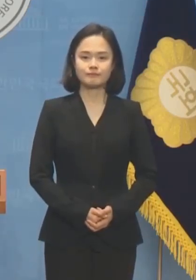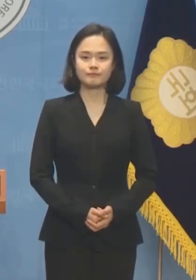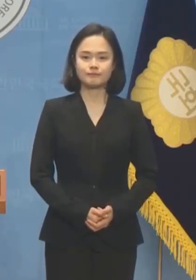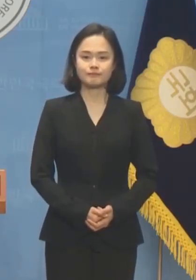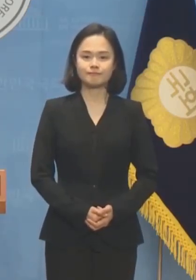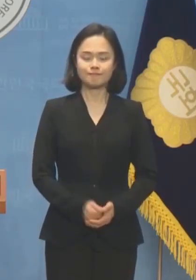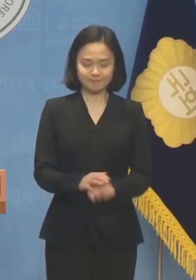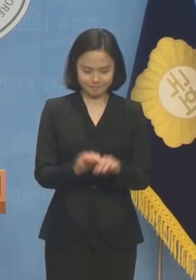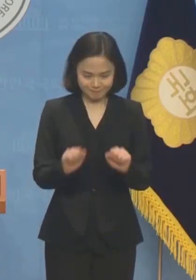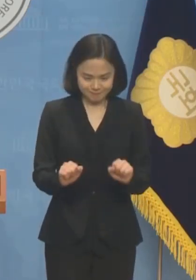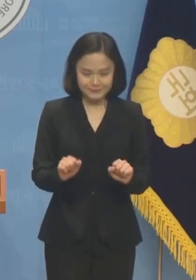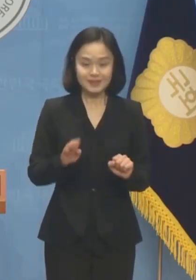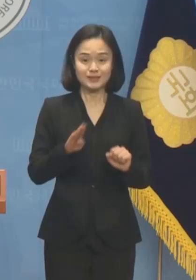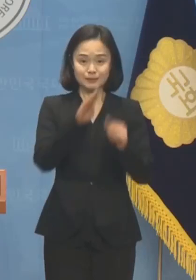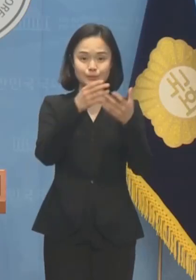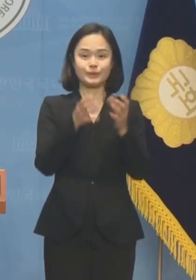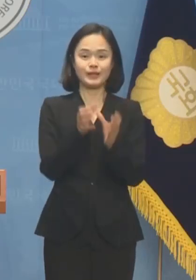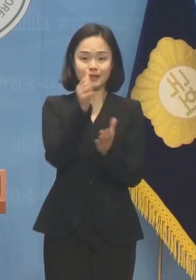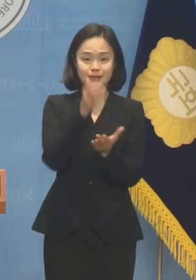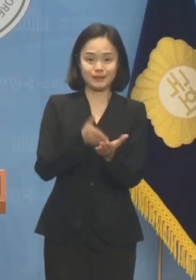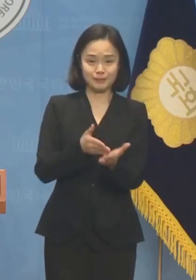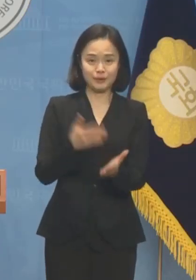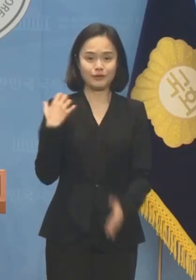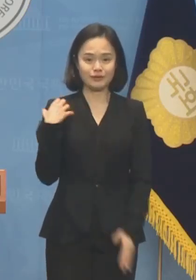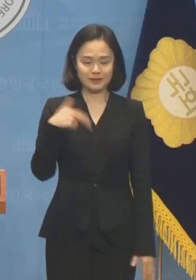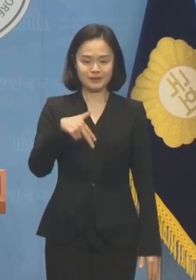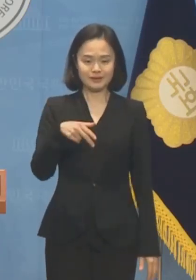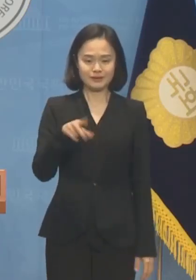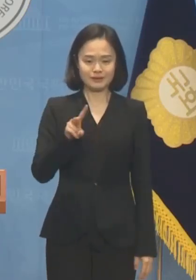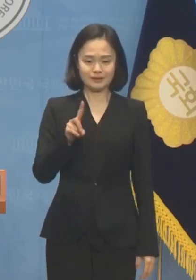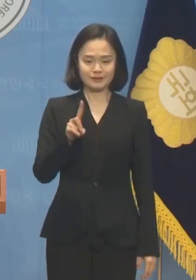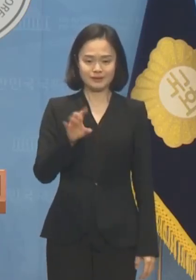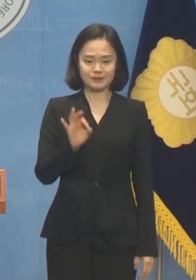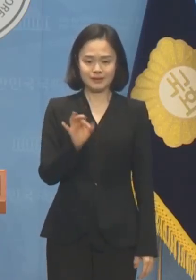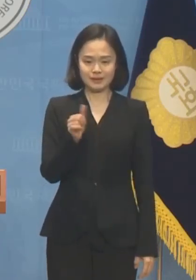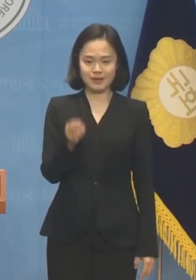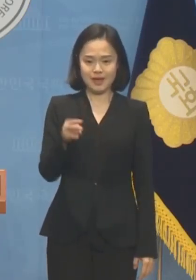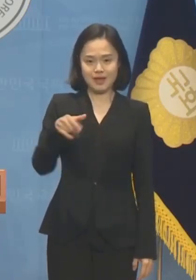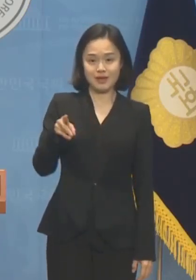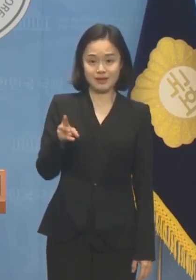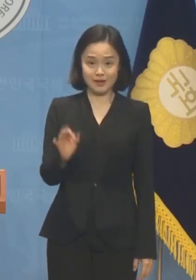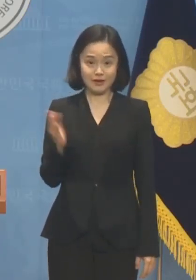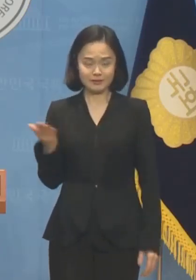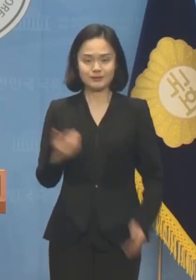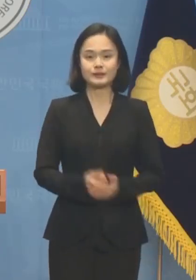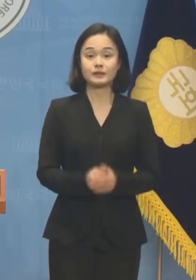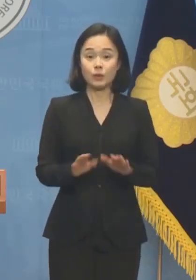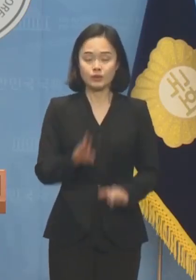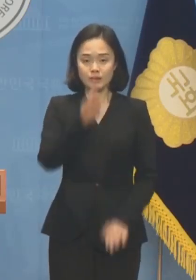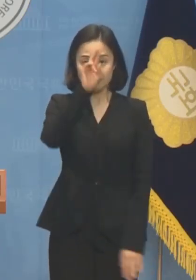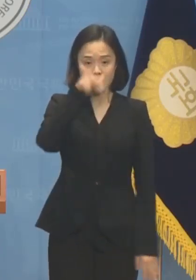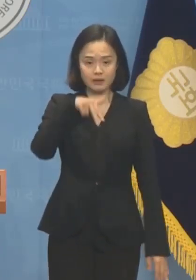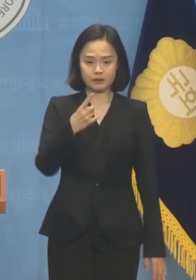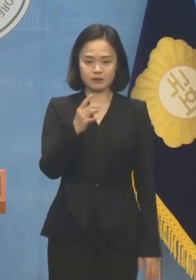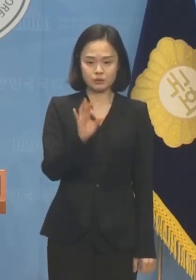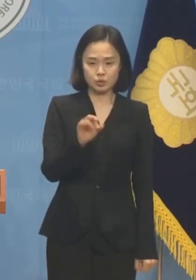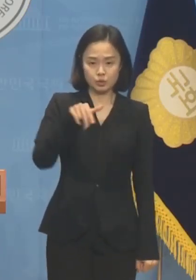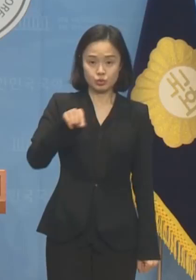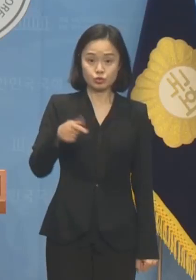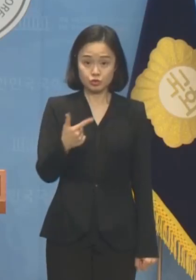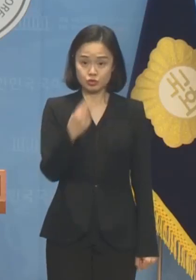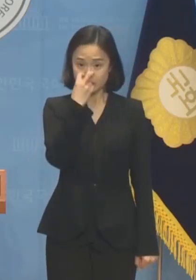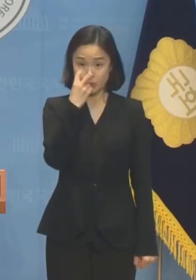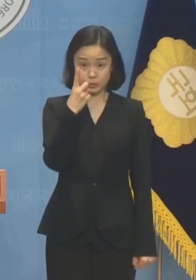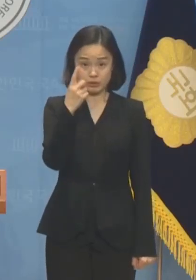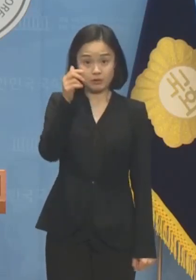네, 진보당 원내대변인 정혜경입니다. 오늘은 박종준 경호처장님 출석과 관련해서